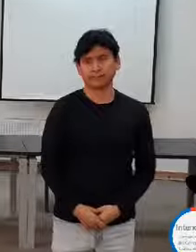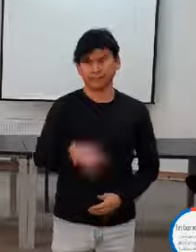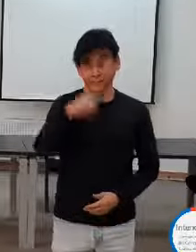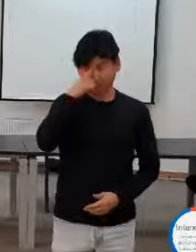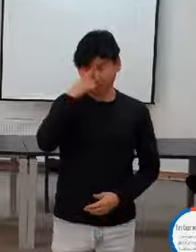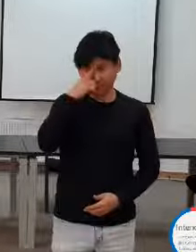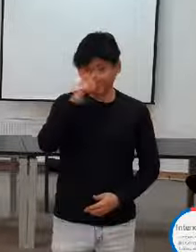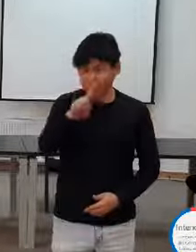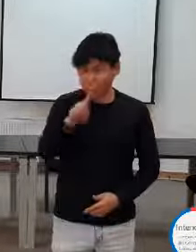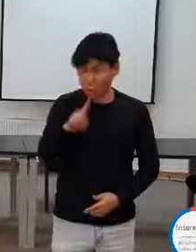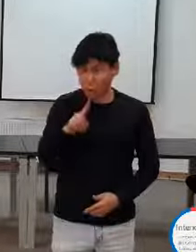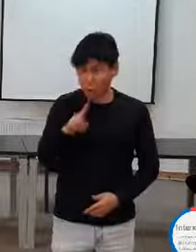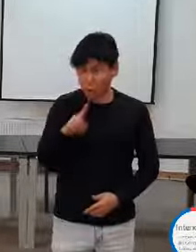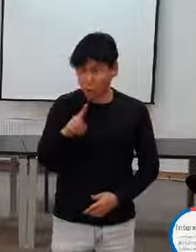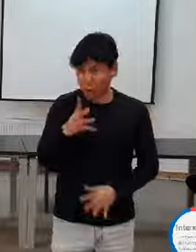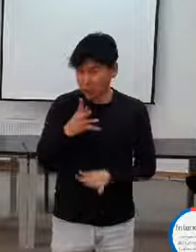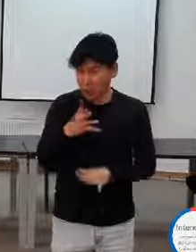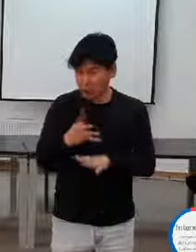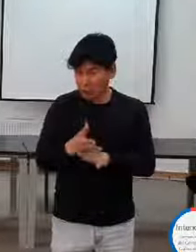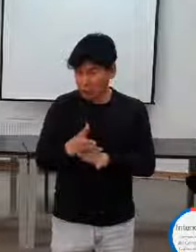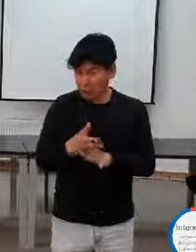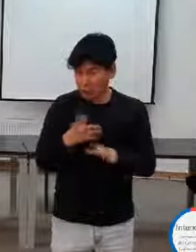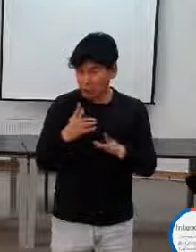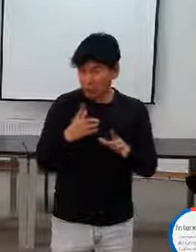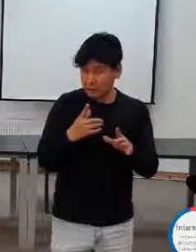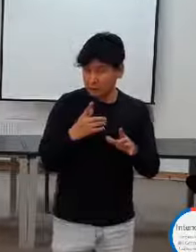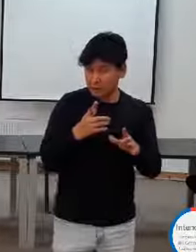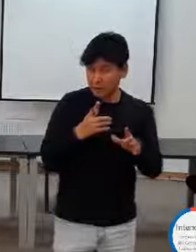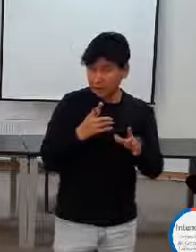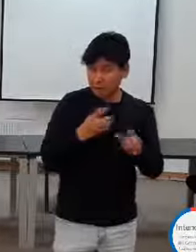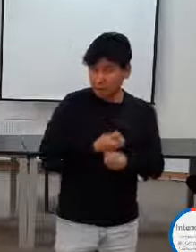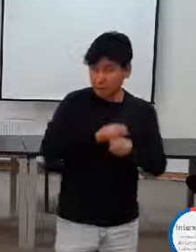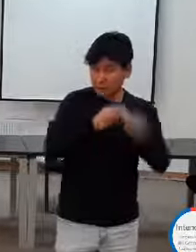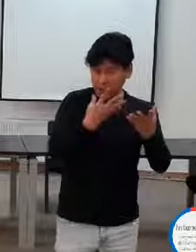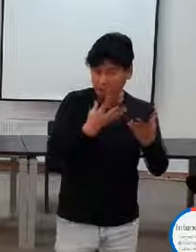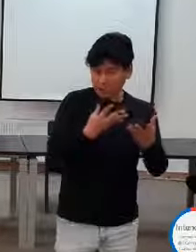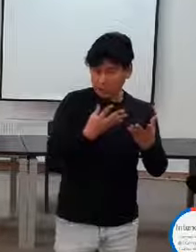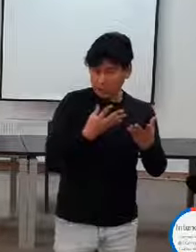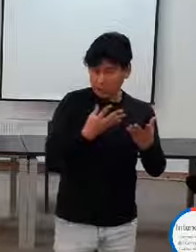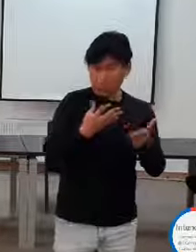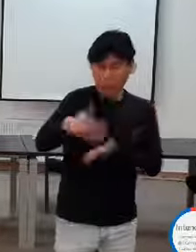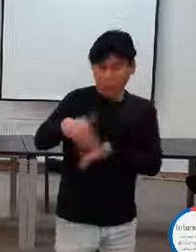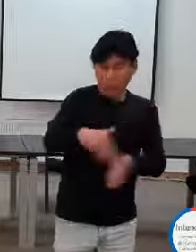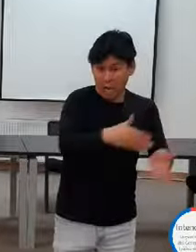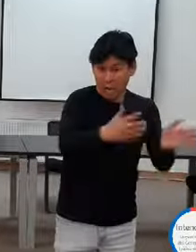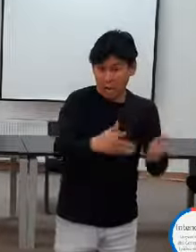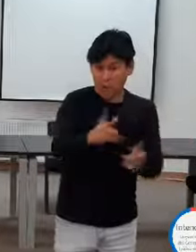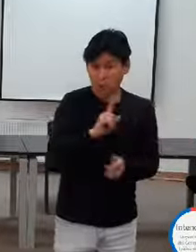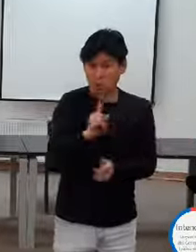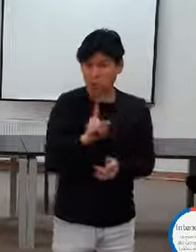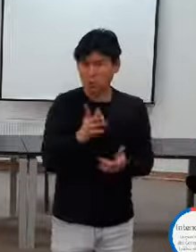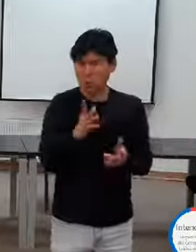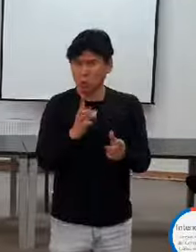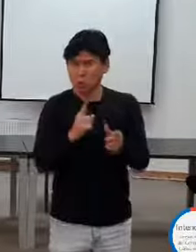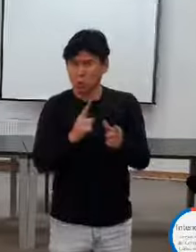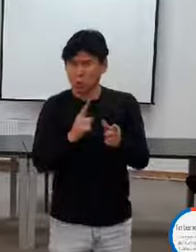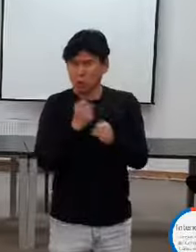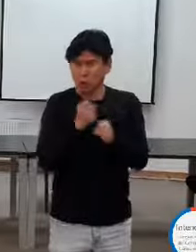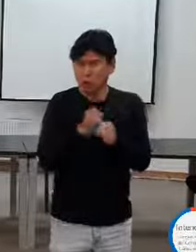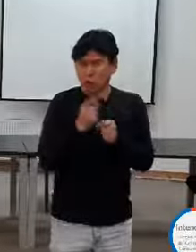tiene... ¿El trabajador ha declarado si estuvo en la calle en este caso? No. ¿O tuvo